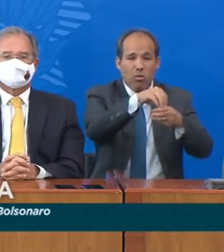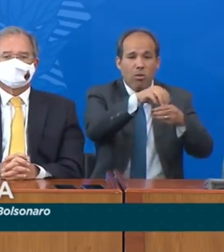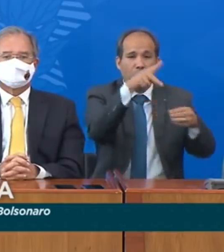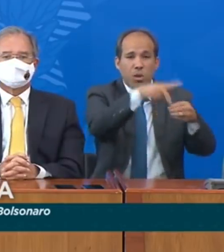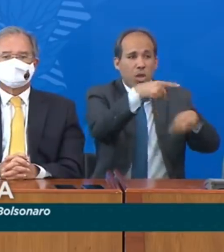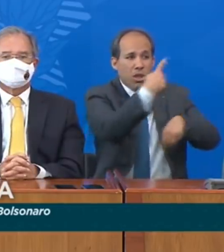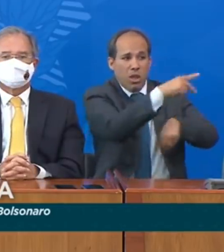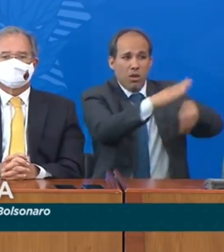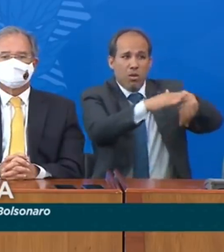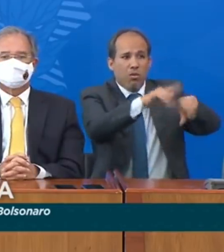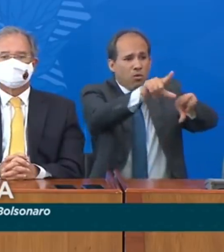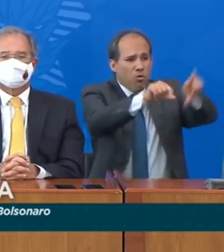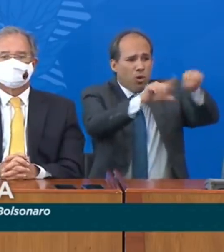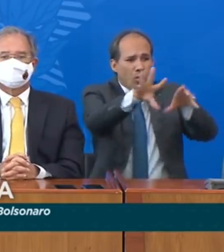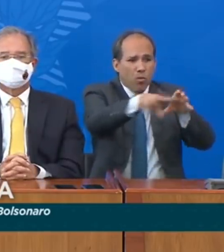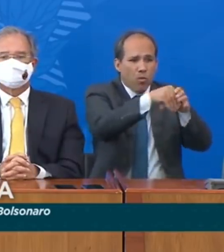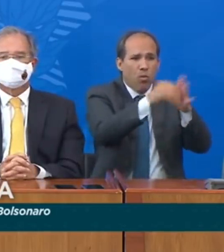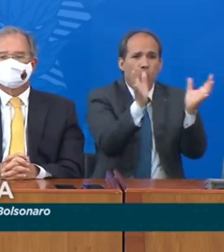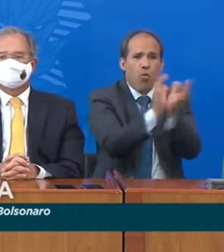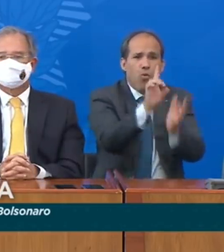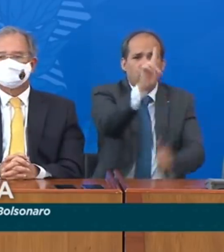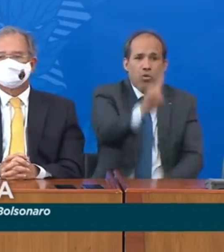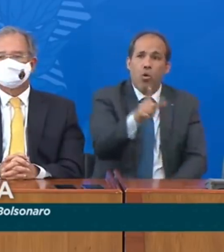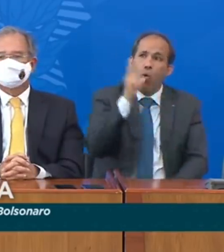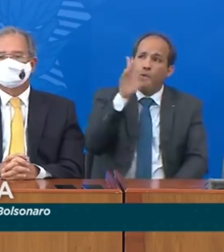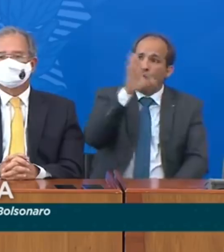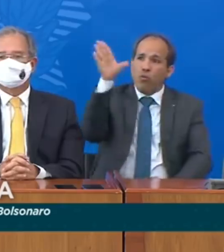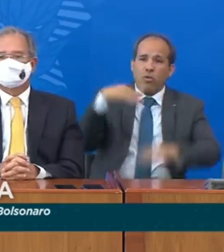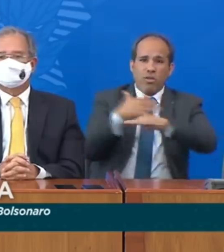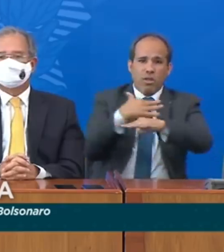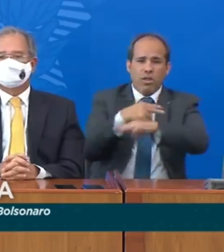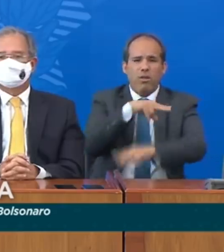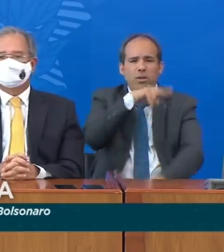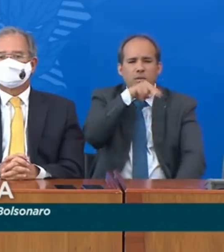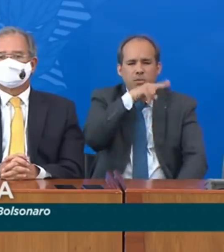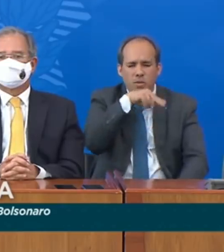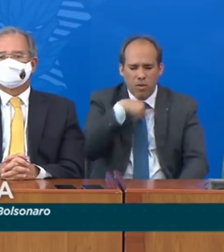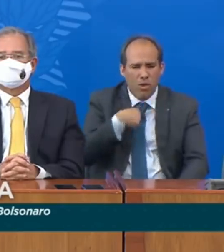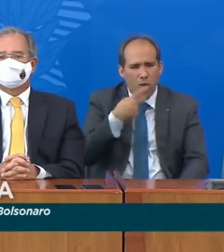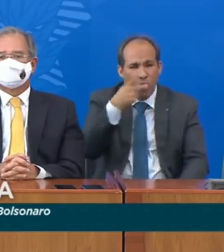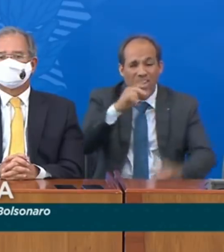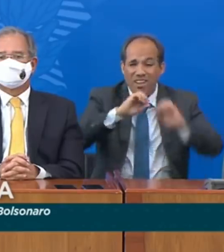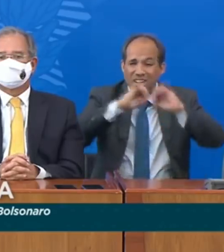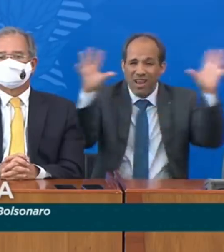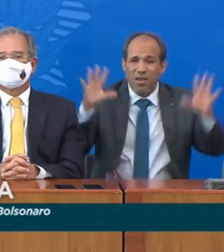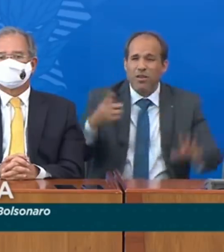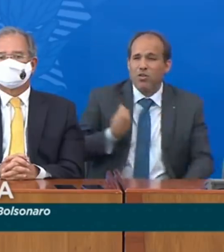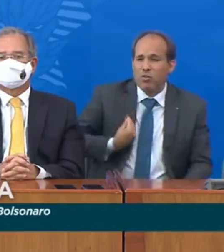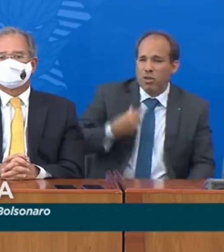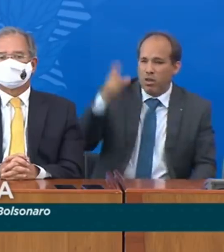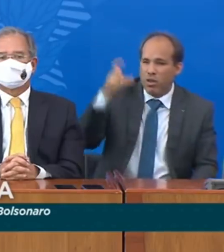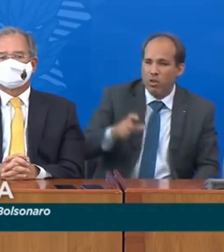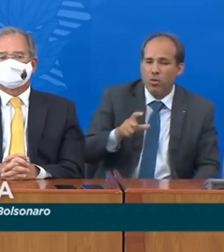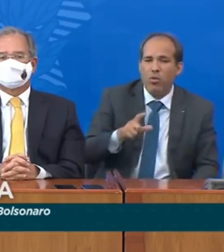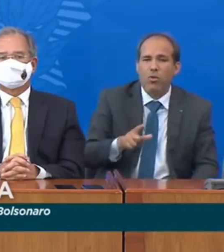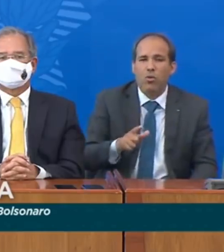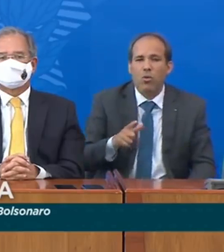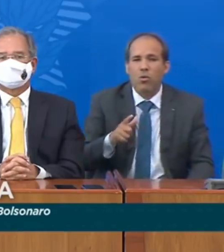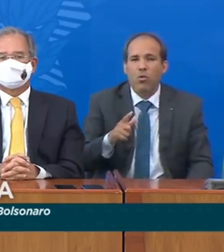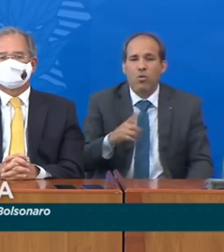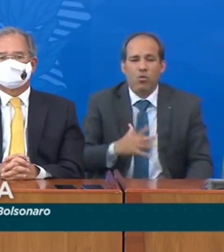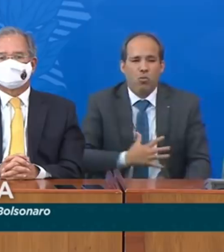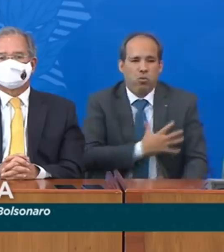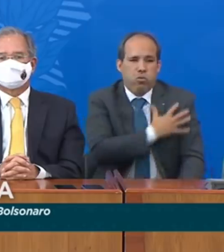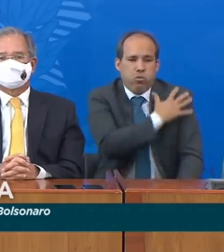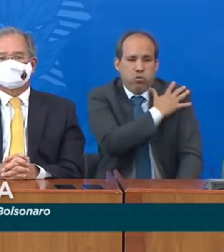cidade de Cascavel, eu fui bem claro, quando estava presente o senhor Lune Silva, nosso